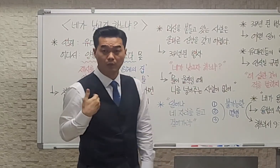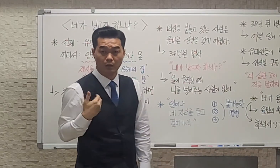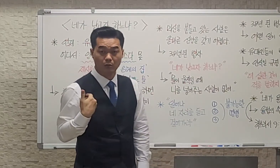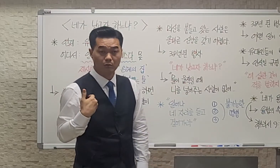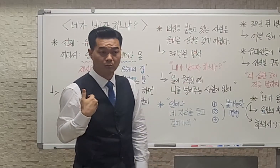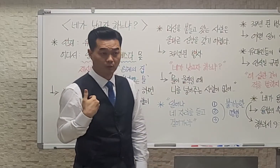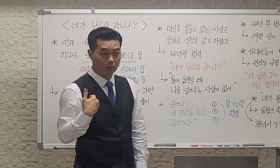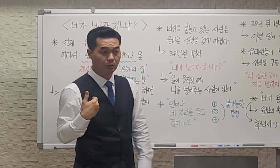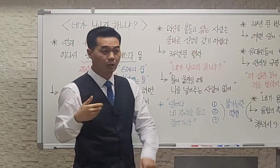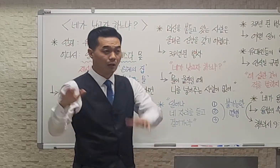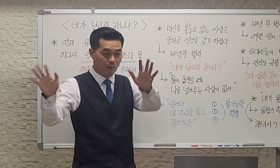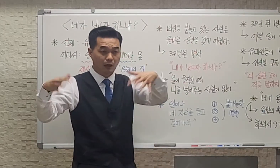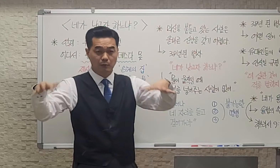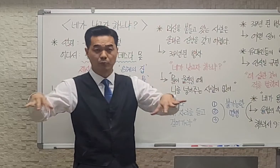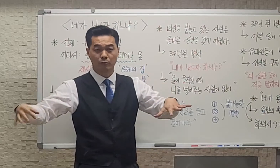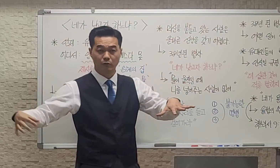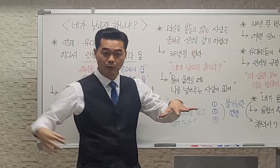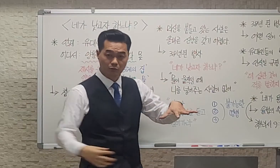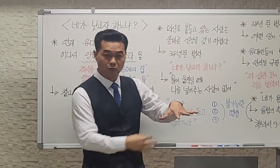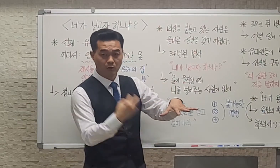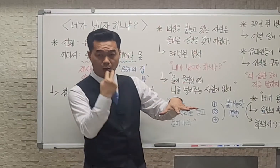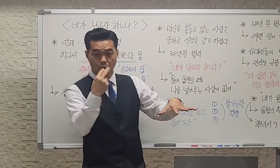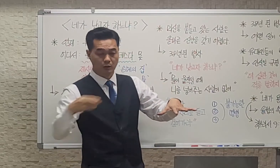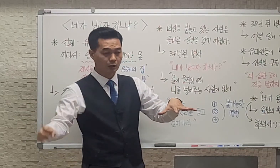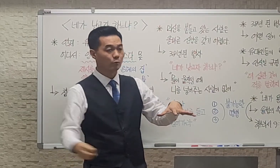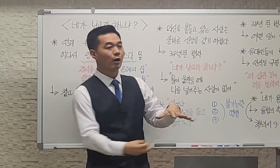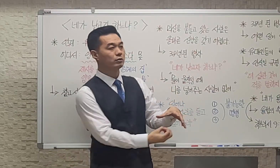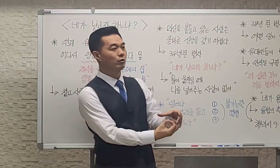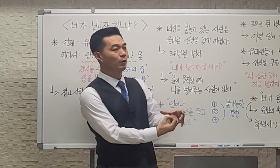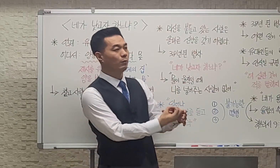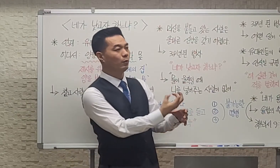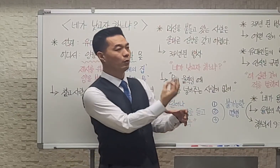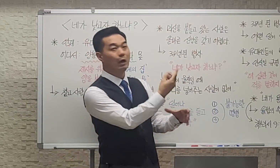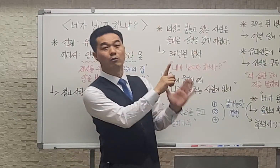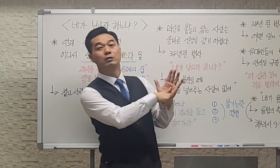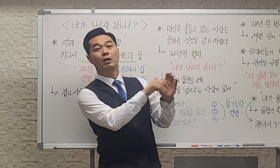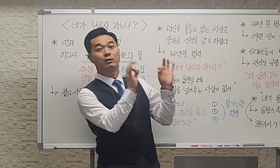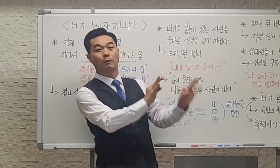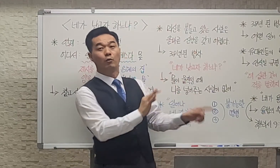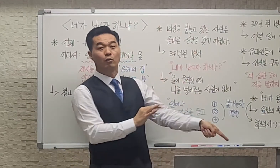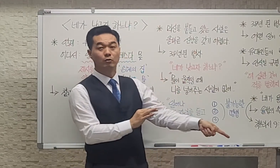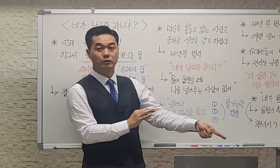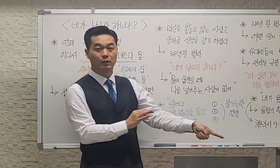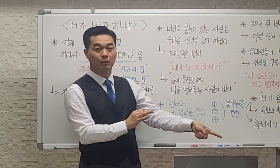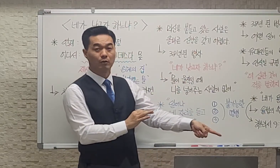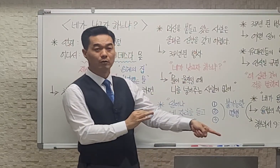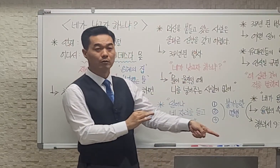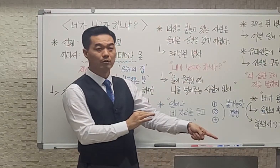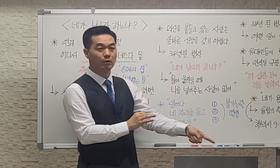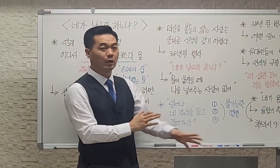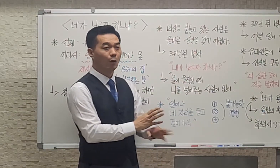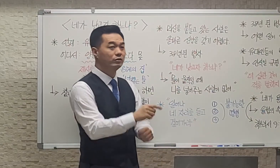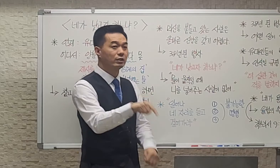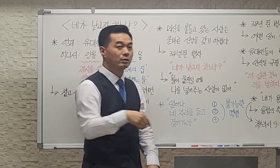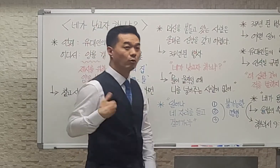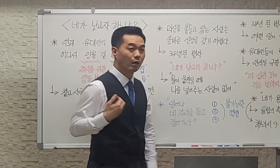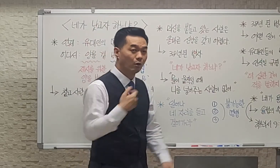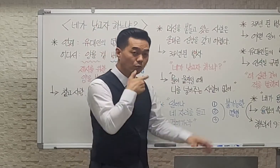몰라요. 그냥 바람이 불어서 이 밑으로 공기가 좀 와가지고 뽀글뽀글 올라오면 그때를 딱 보고는 거잖아요. 그러니까 언제인지 몰라요. 물이